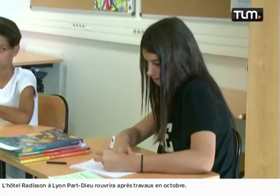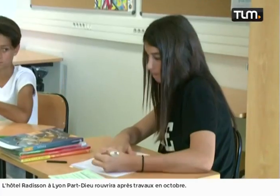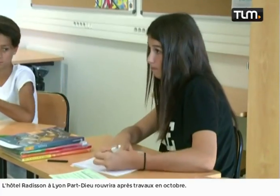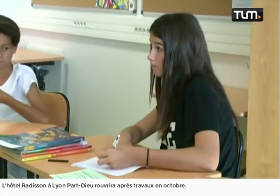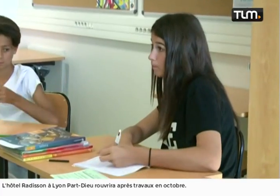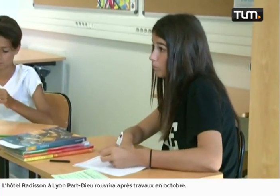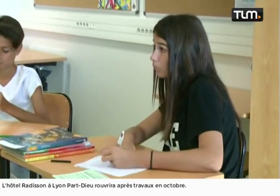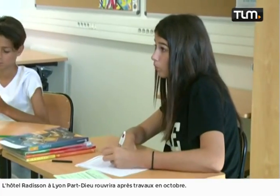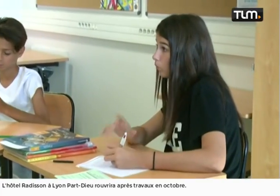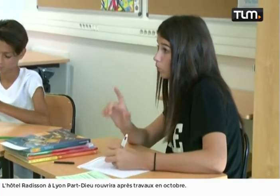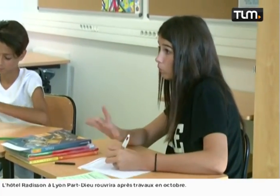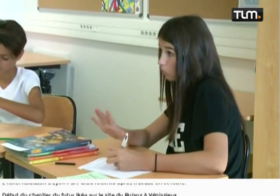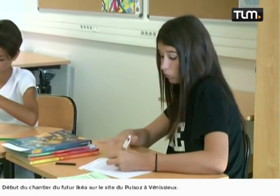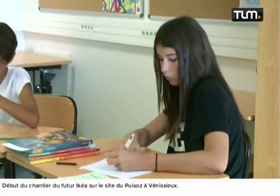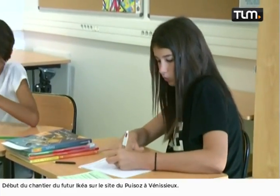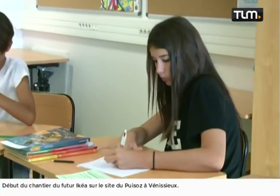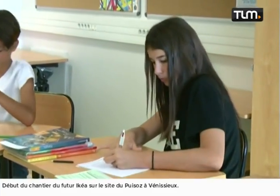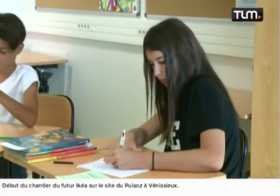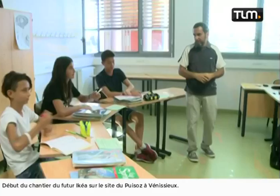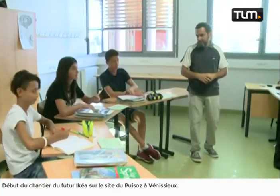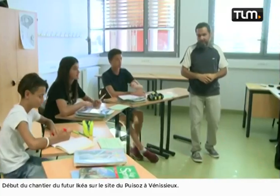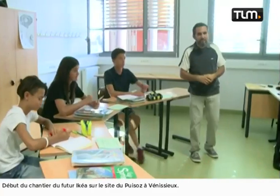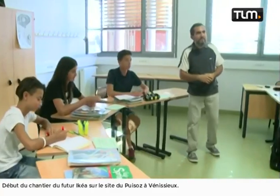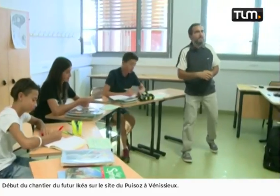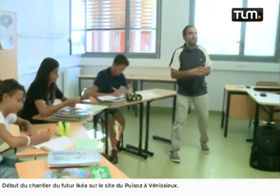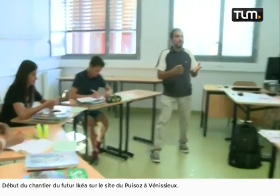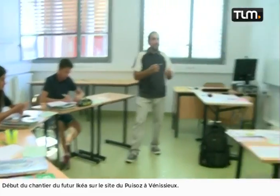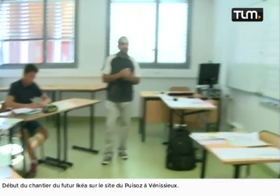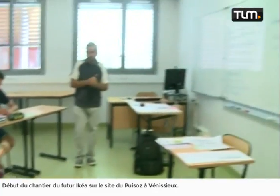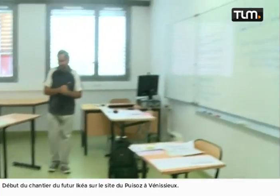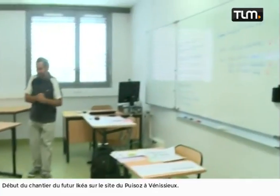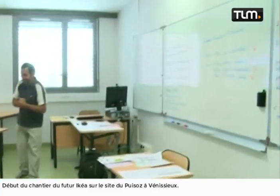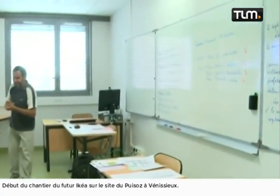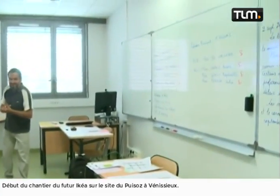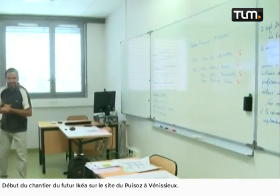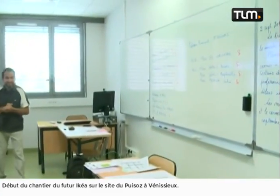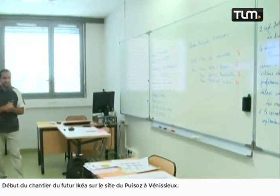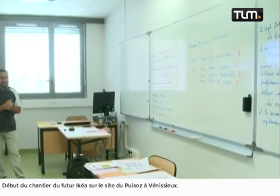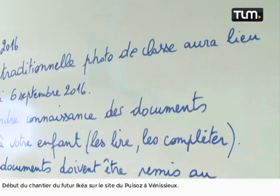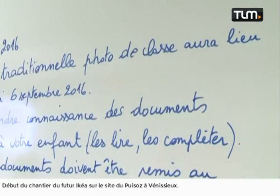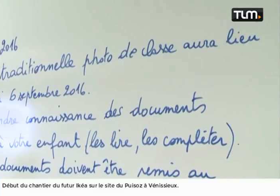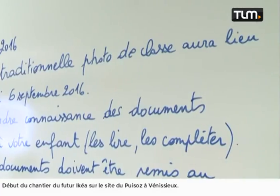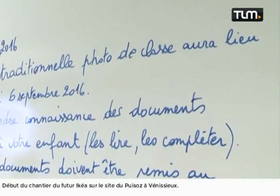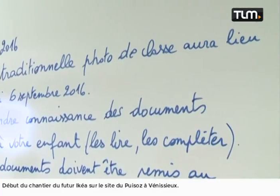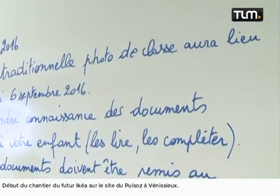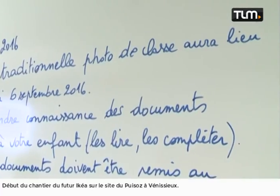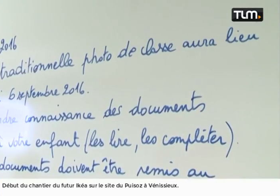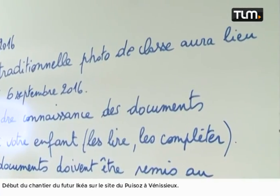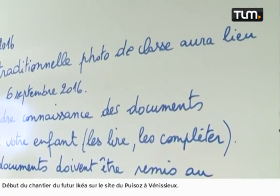particulière. Ces trois élèves de 4e du collège Pablo Picasso de Brons sont sourds ou malentendants et suivent des cours en langue des signes, un